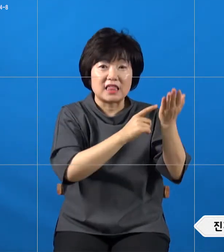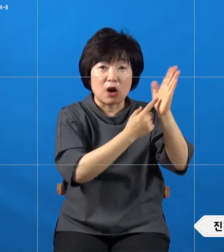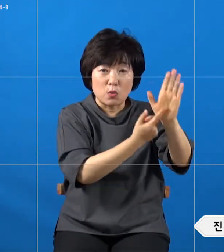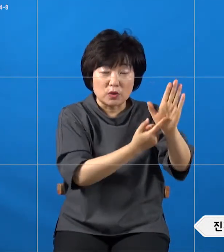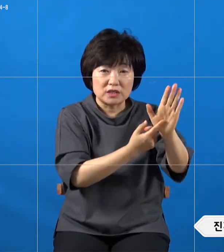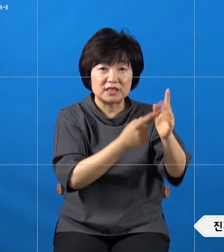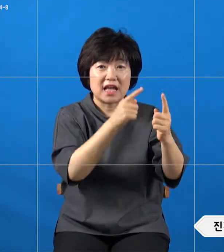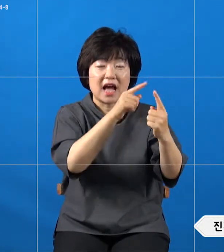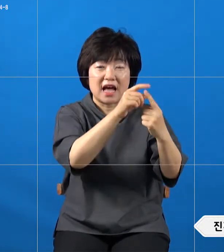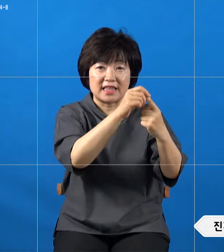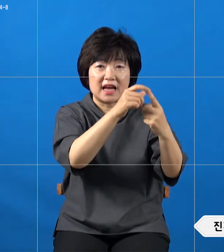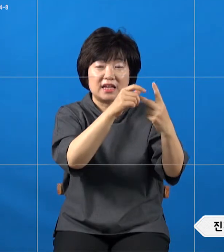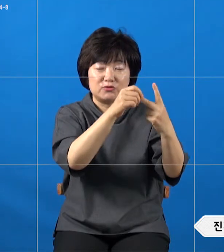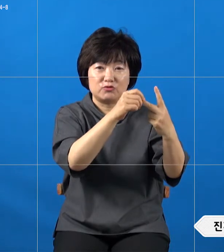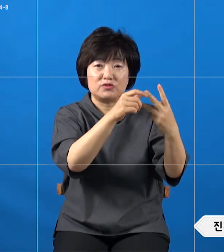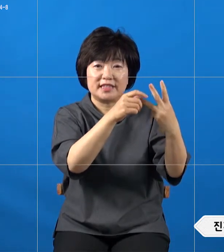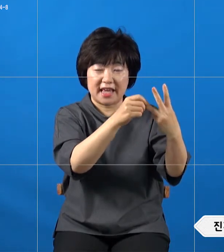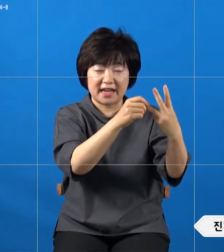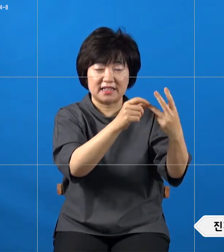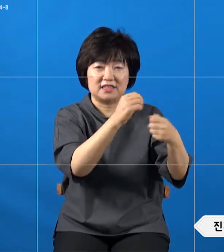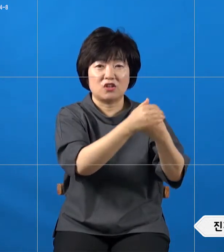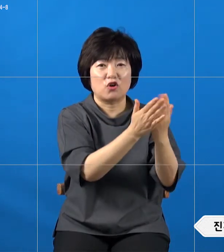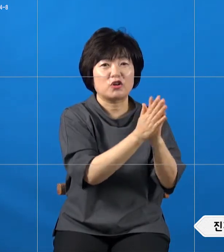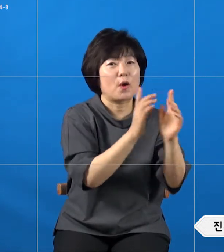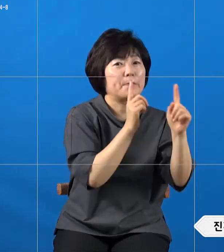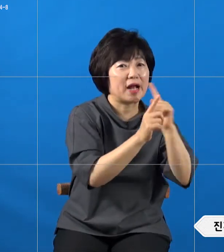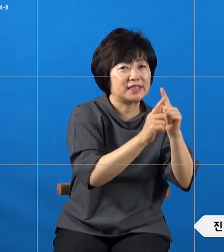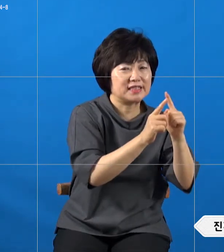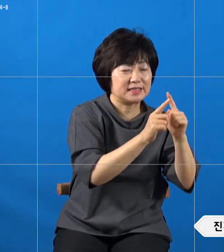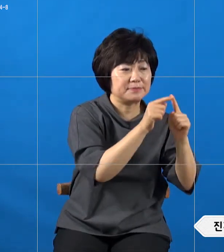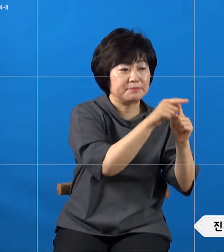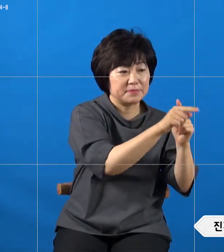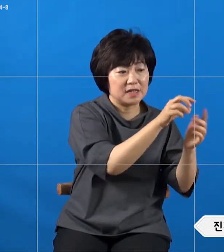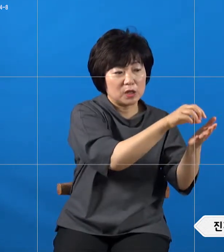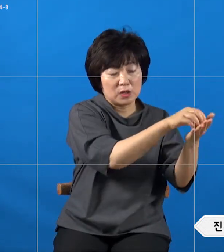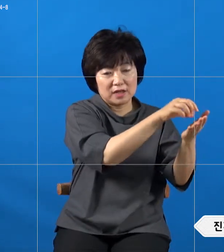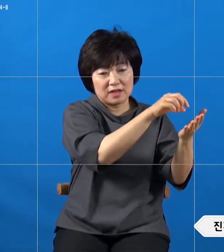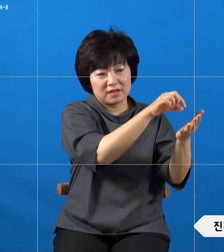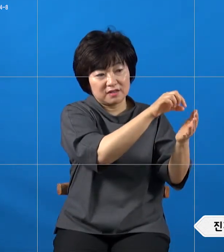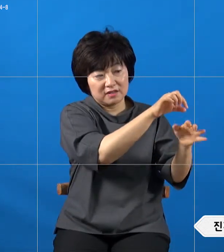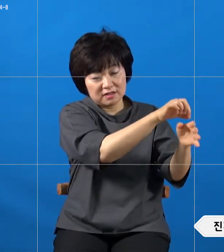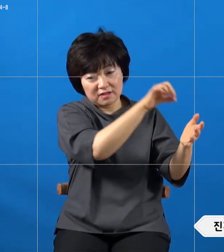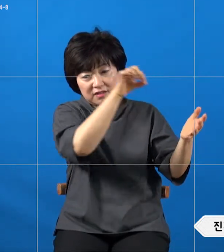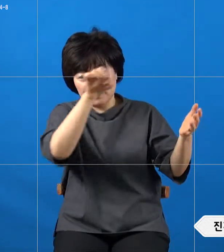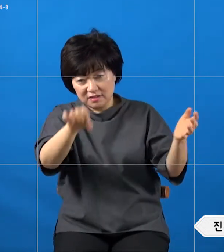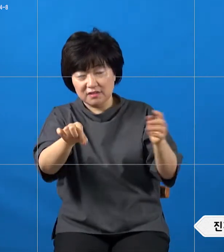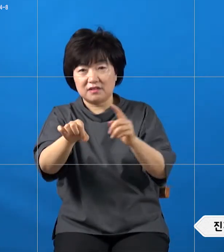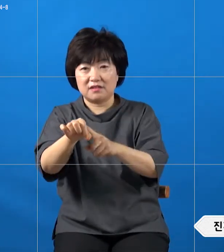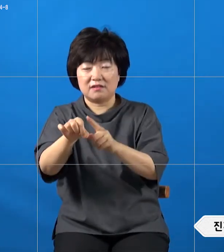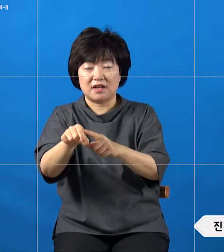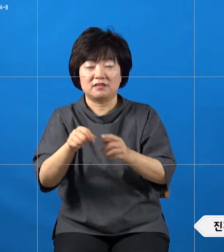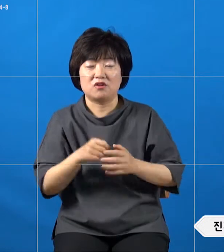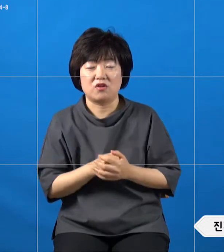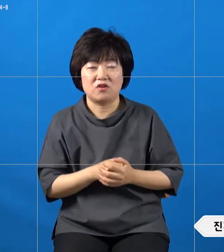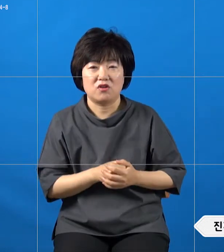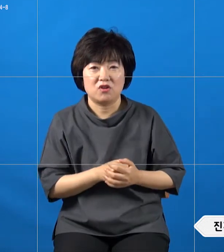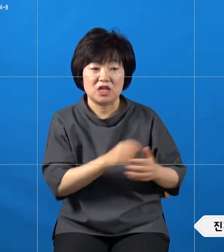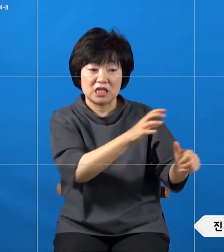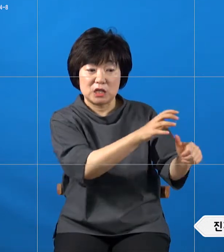세 가지 성경 구절을 인용하셔서 모퉁이 돌이 되신 예수 그리스도에